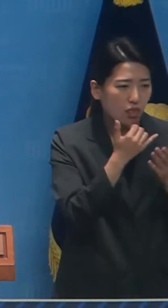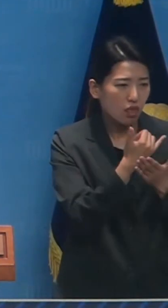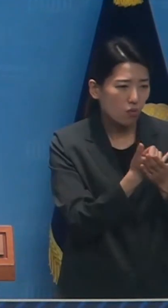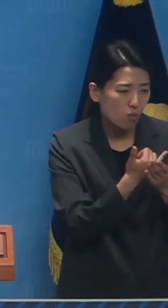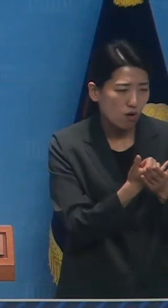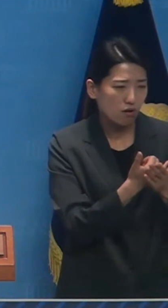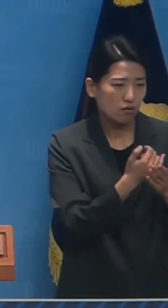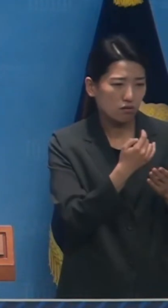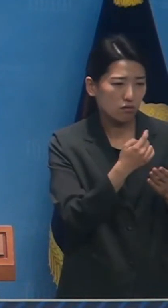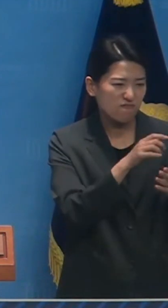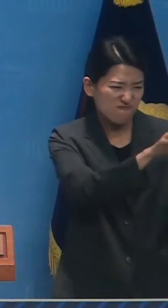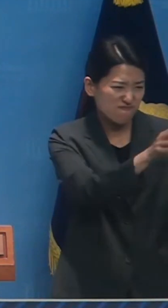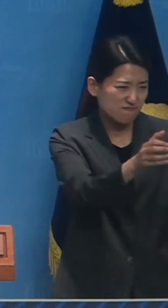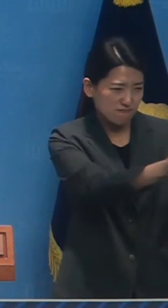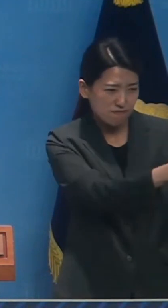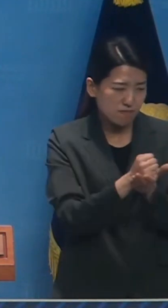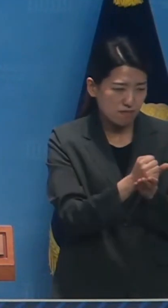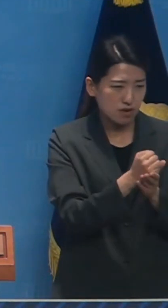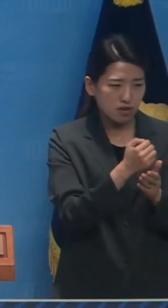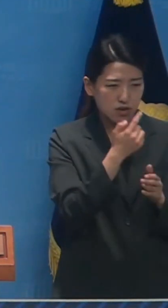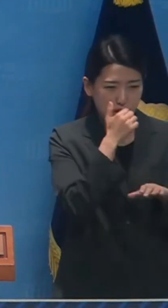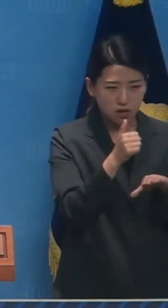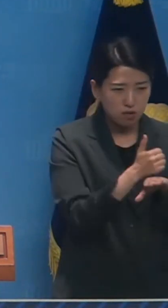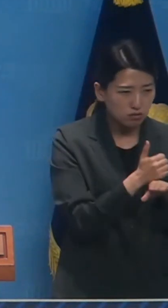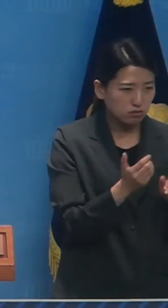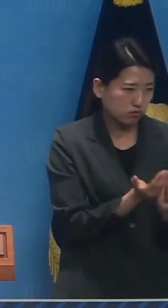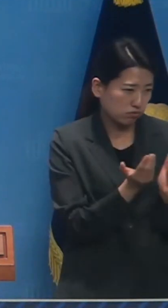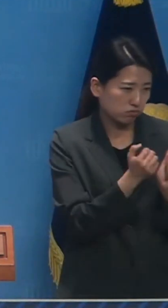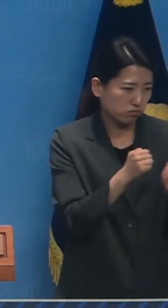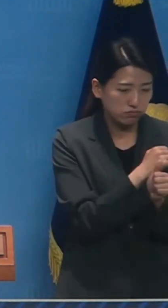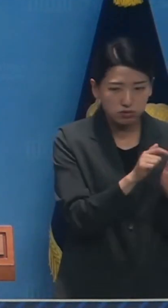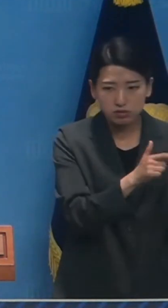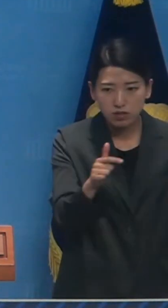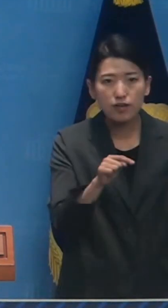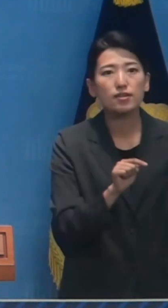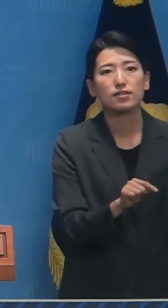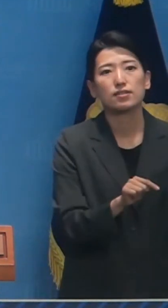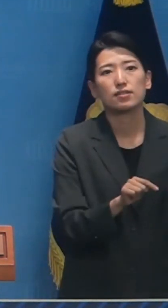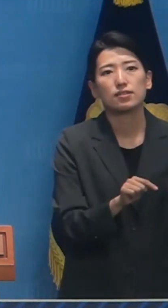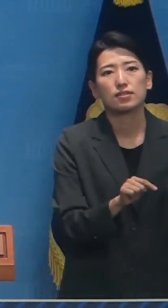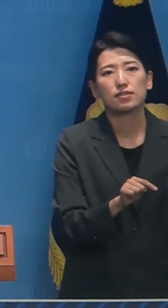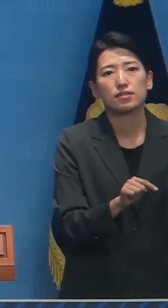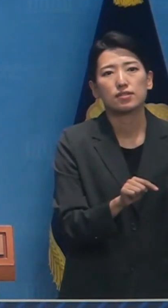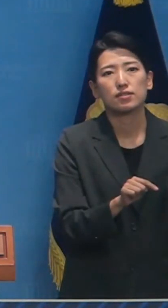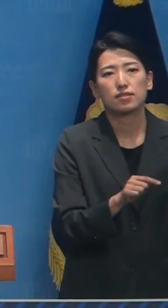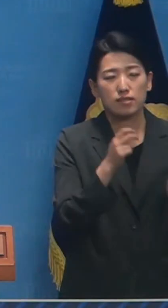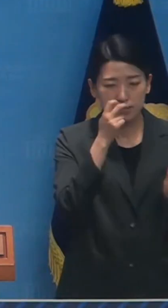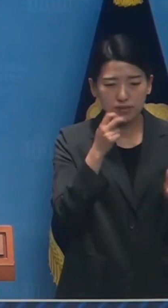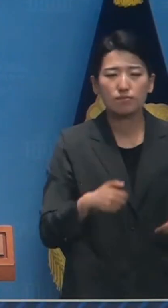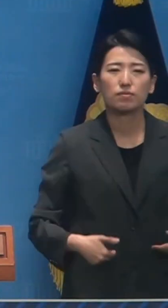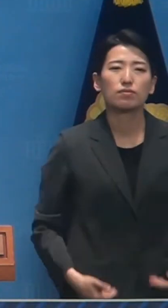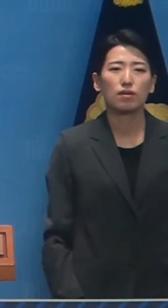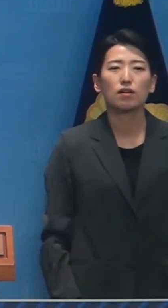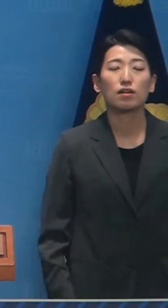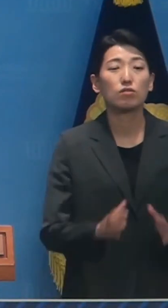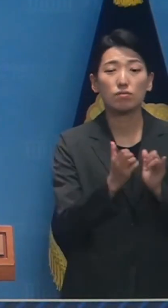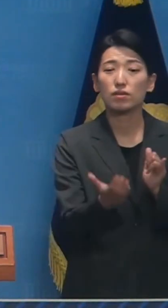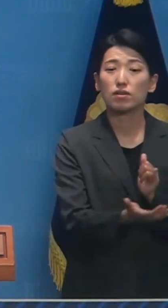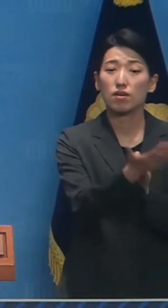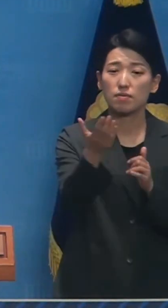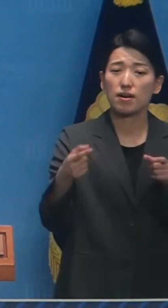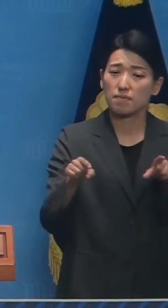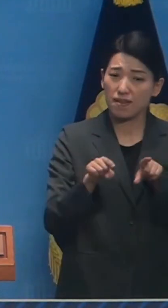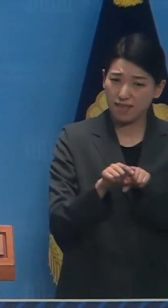권리 회복을 위한 특별법 제정이 시대적 과제임을 증빙하여 뜻을 같이 하는 대한민국 국민들과